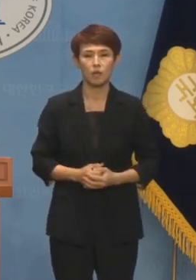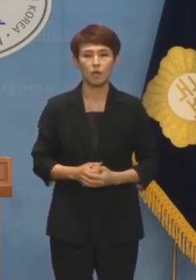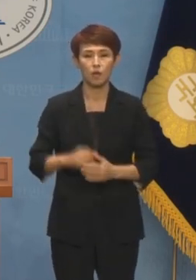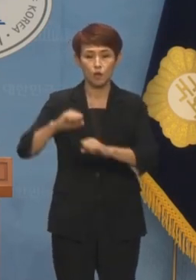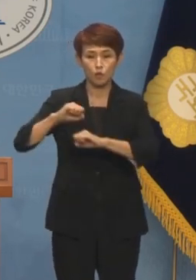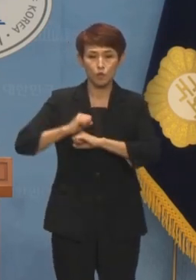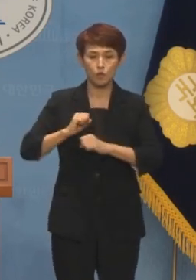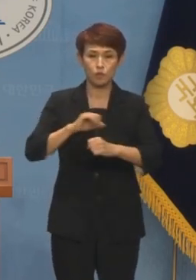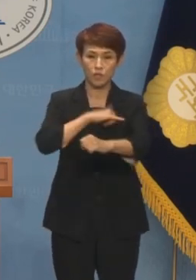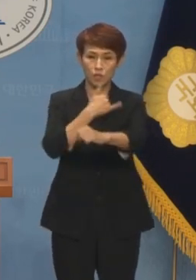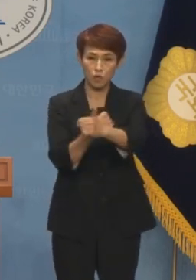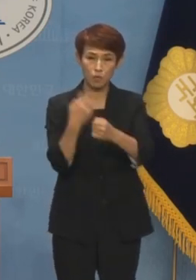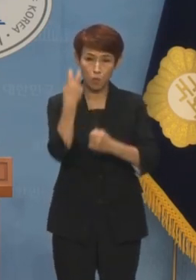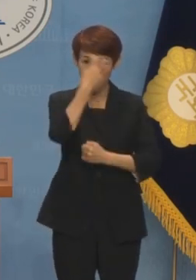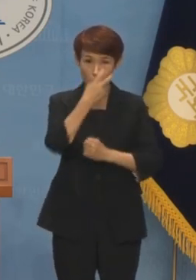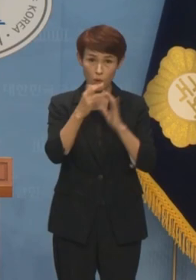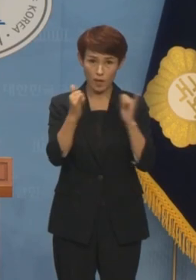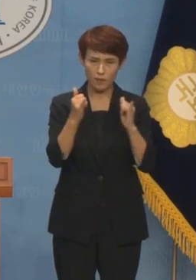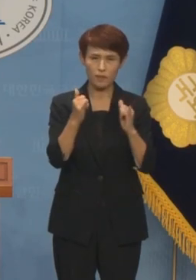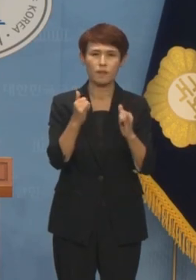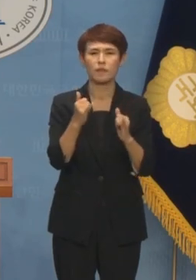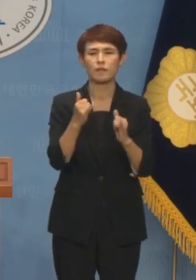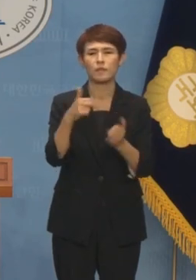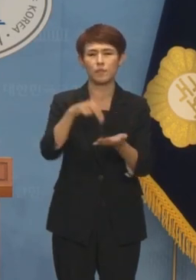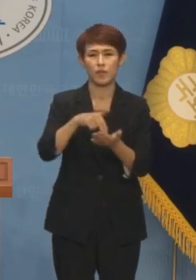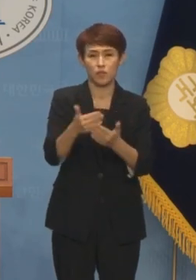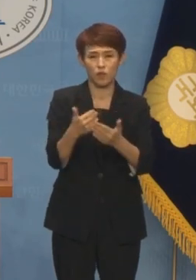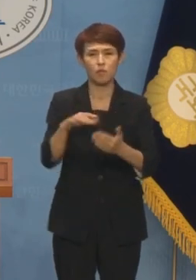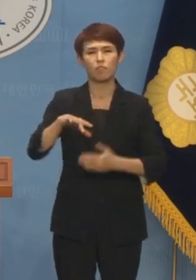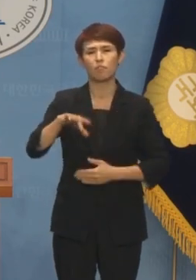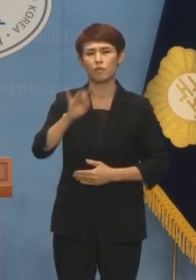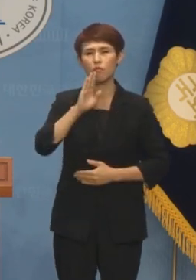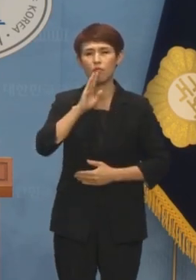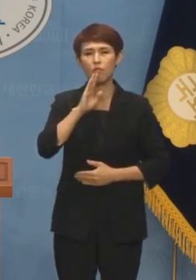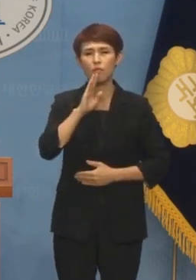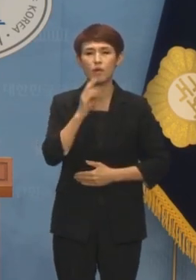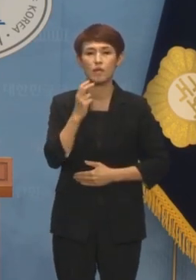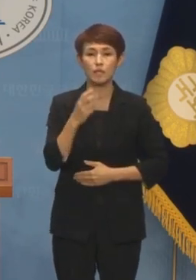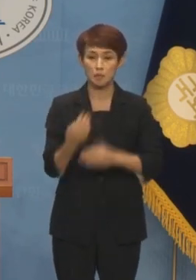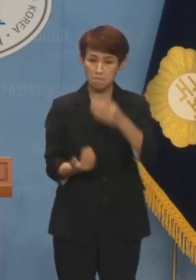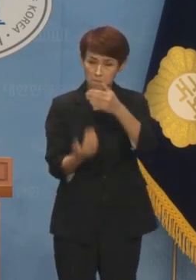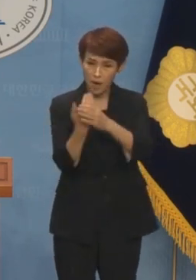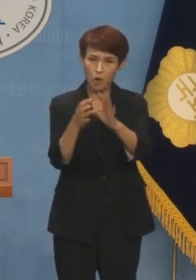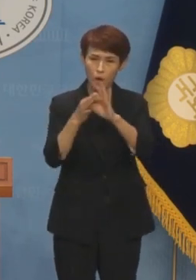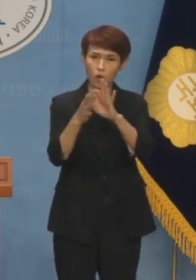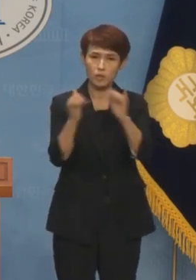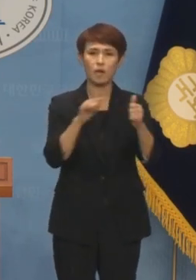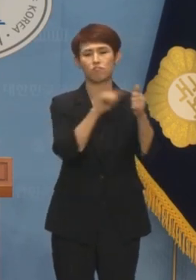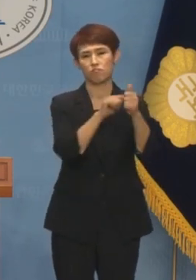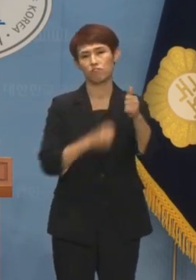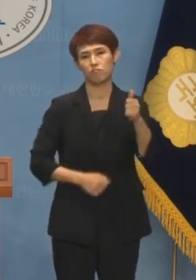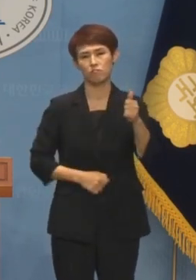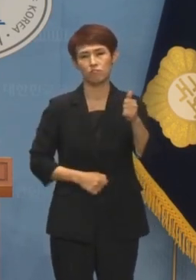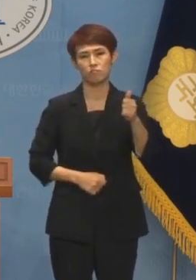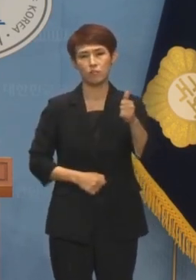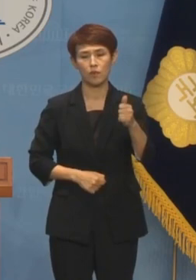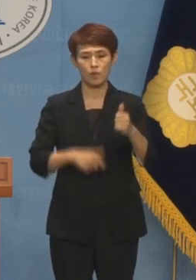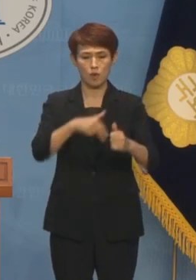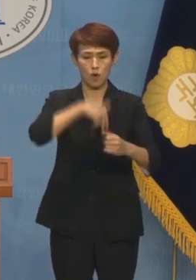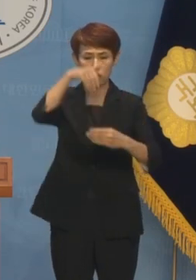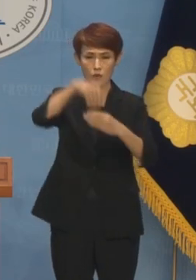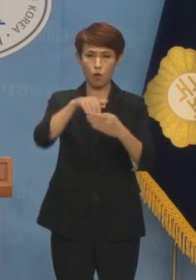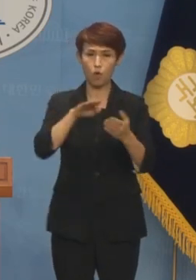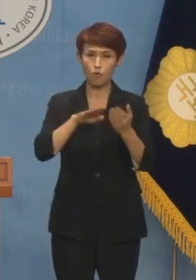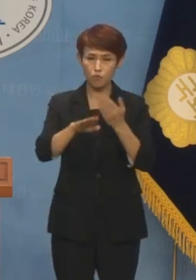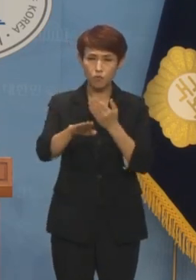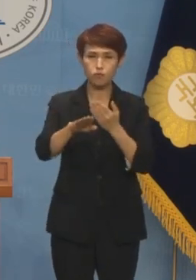군인권 보호관 이전에 누가 보더라도 명백한 사건 관련자입니다. 총선 이후